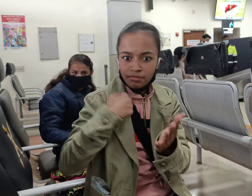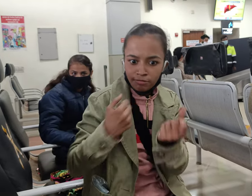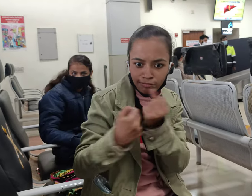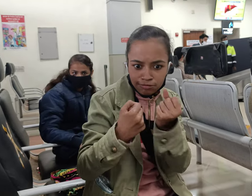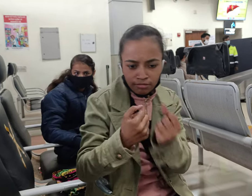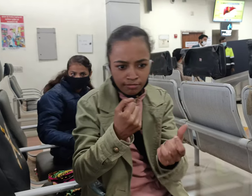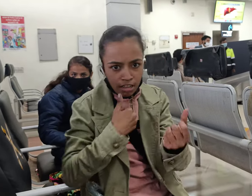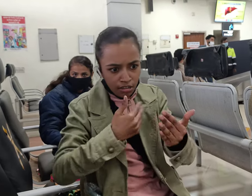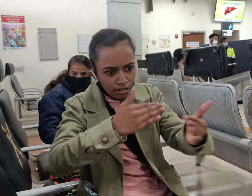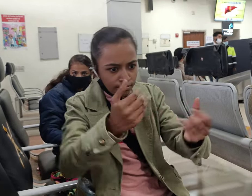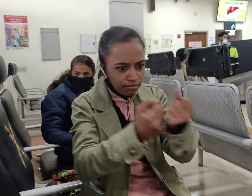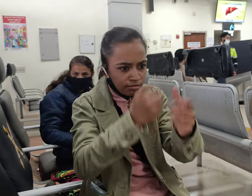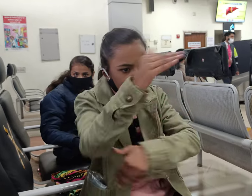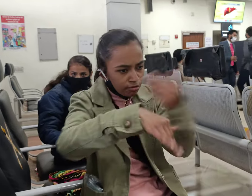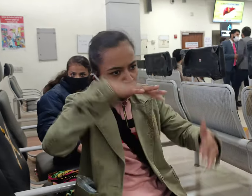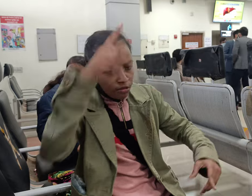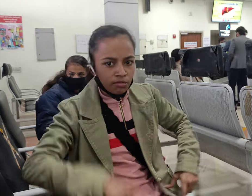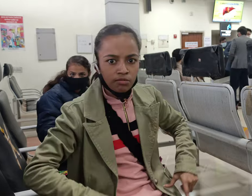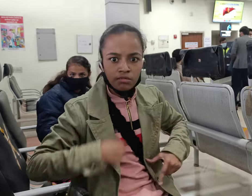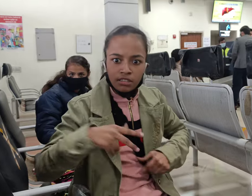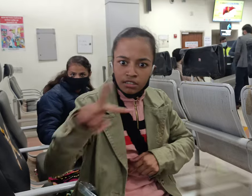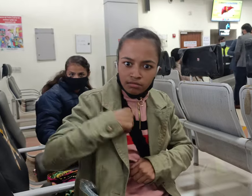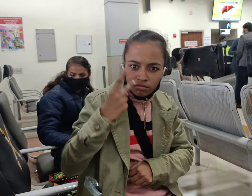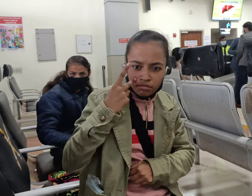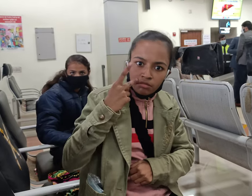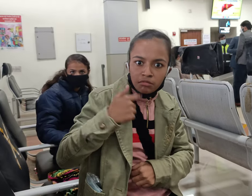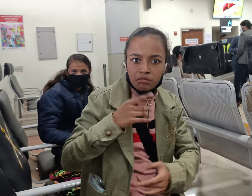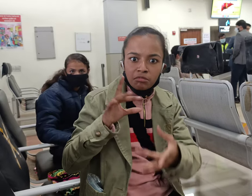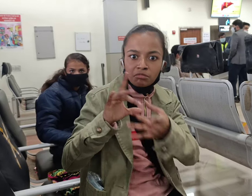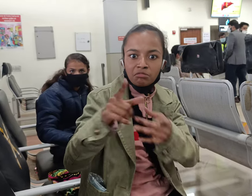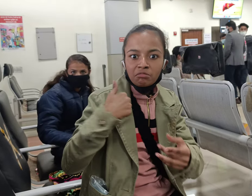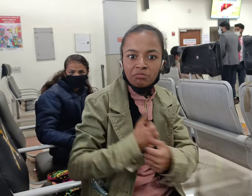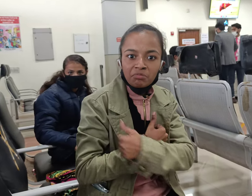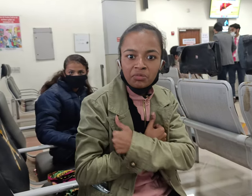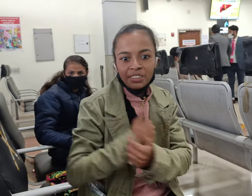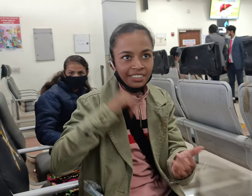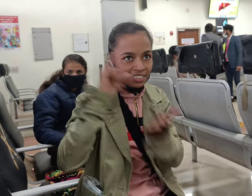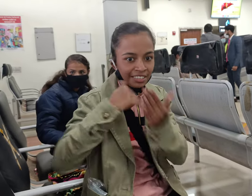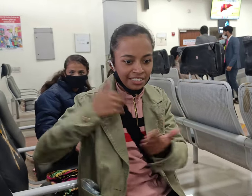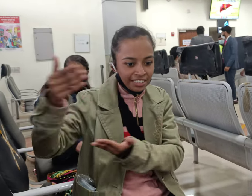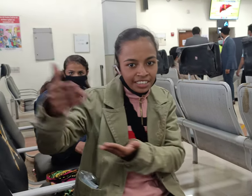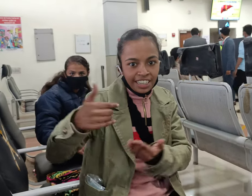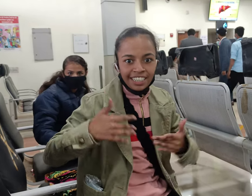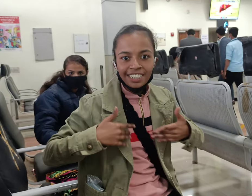करते हैं। हम आपको बहुत बड़ा थैंक यू बोलते हैं कि आप हमारा ध्यान रखते हैं हमेशा। आप बहुत प्यार